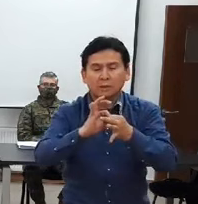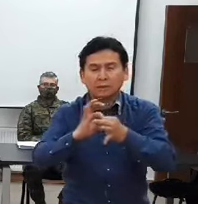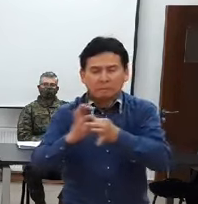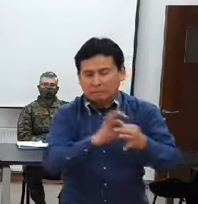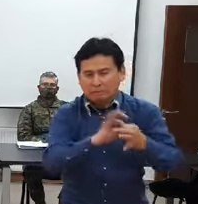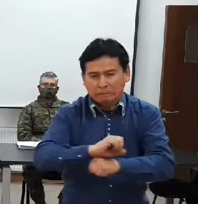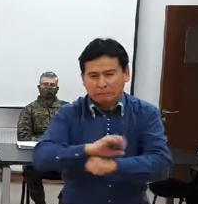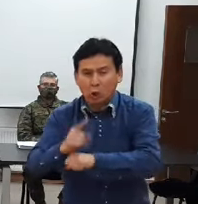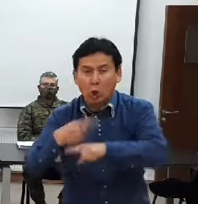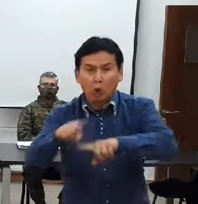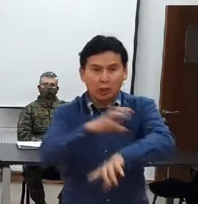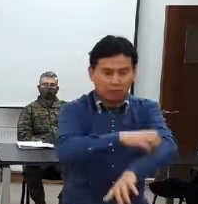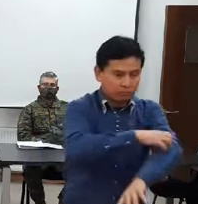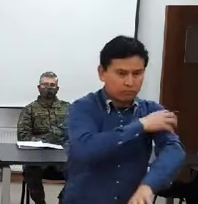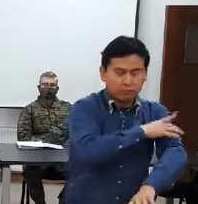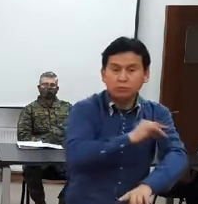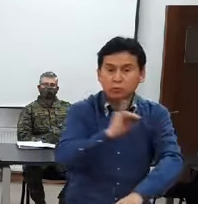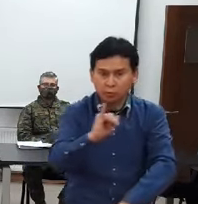regiones del país.